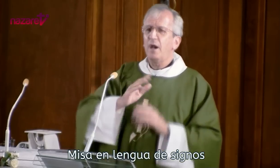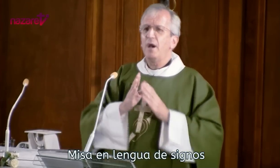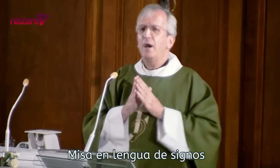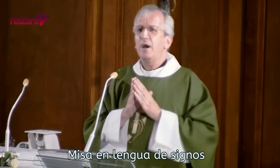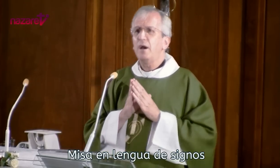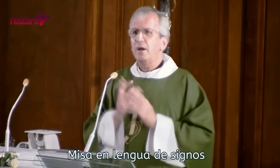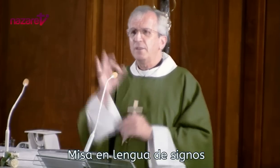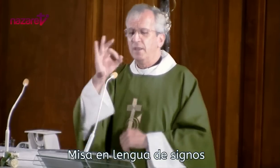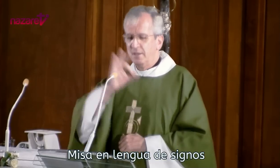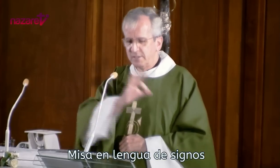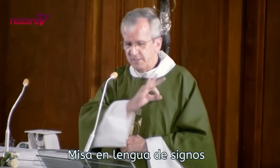piedad.